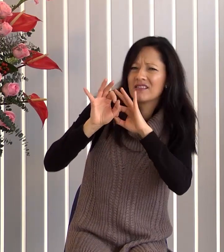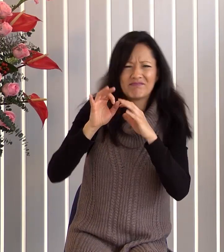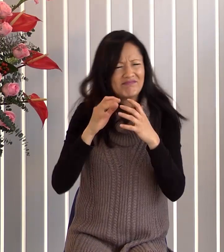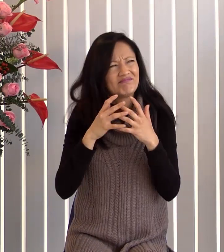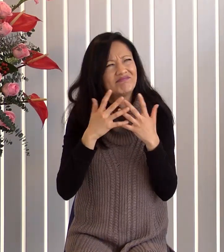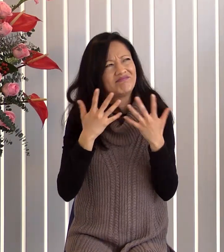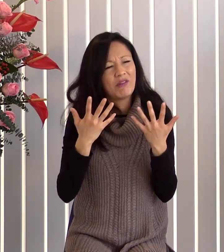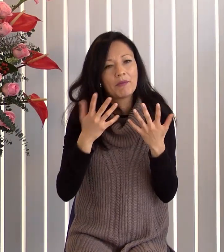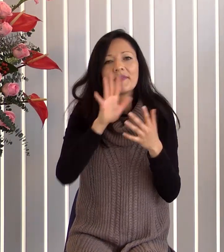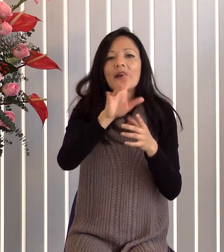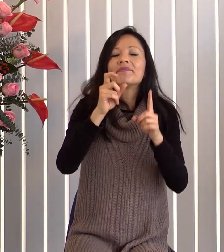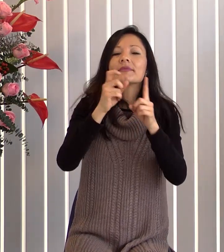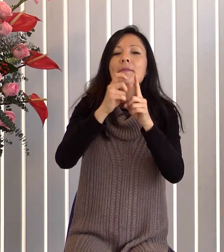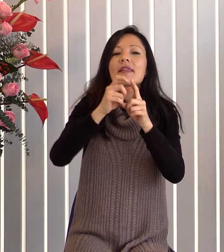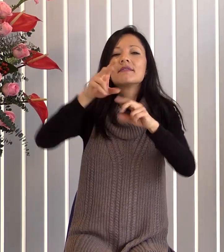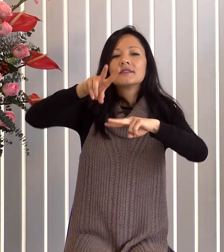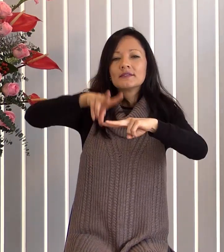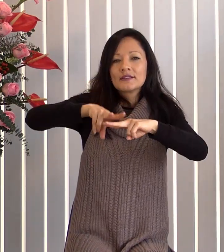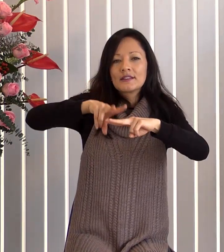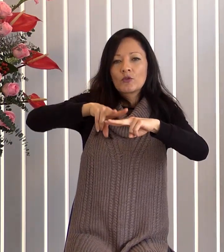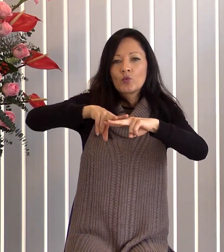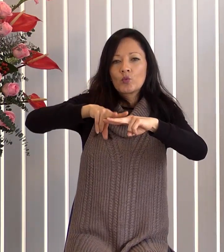cuando dice, estoy aquí en el versículo